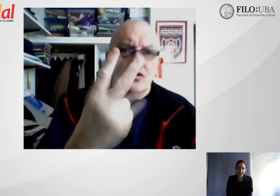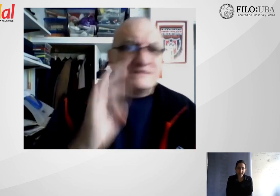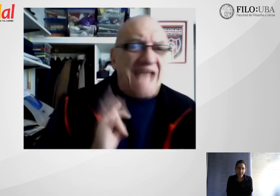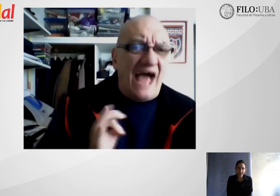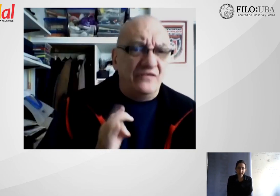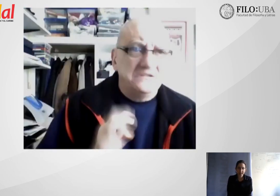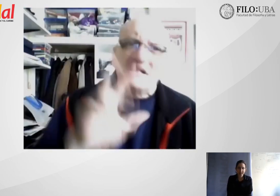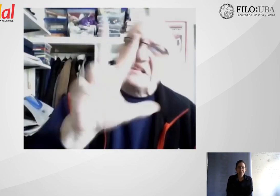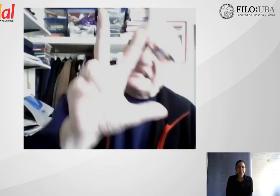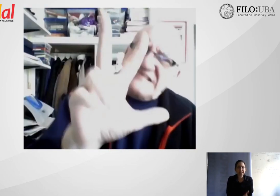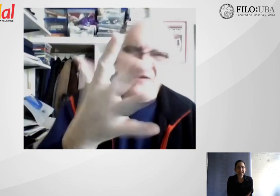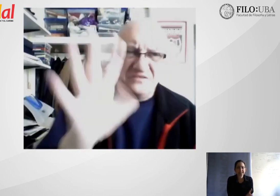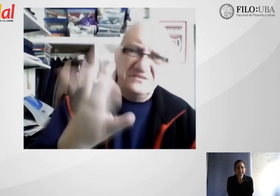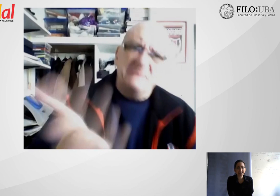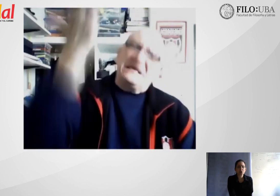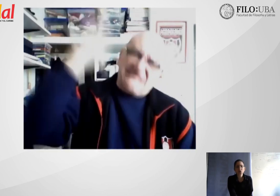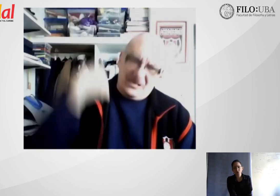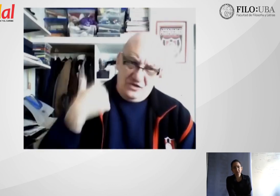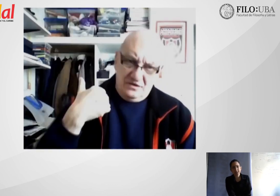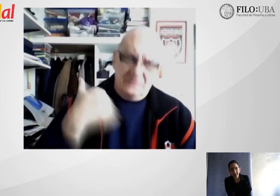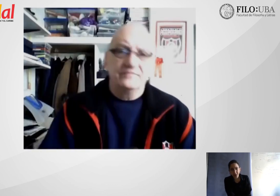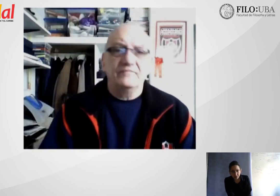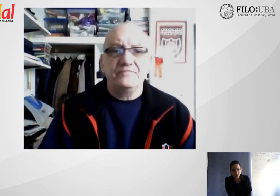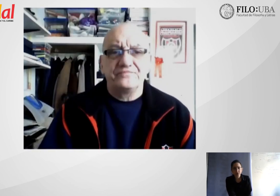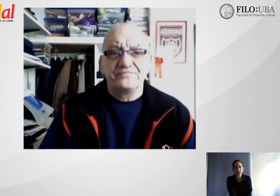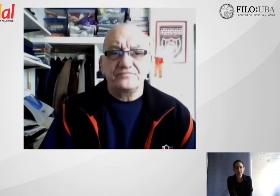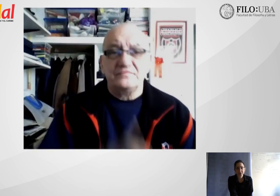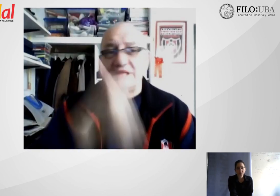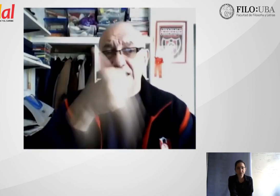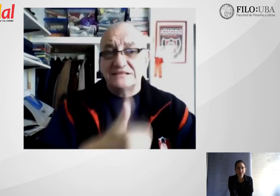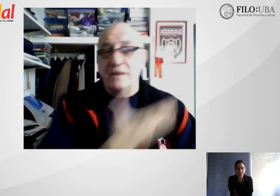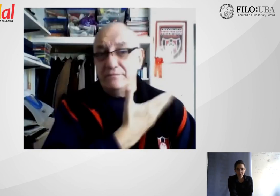anteriormente, me parece que hace 2 o 3 años,